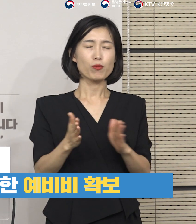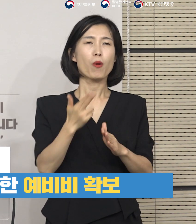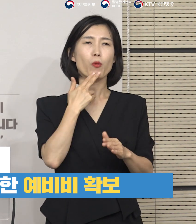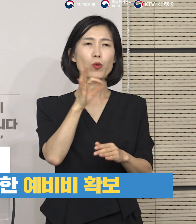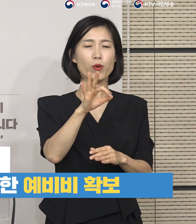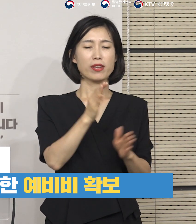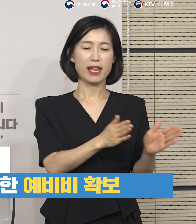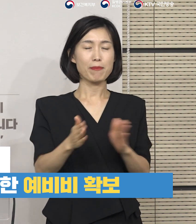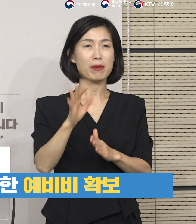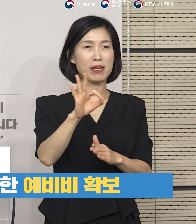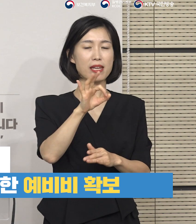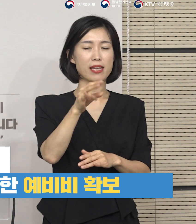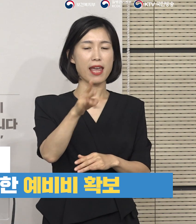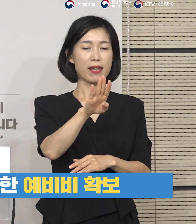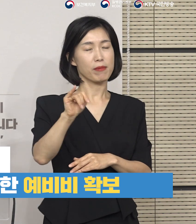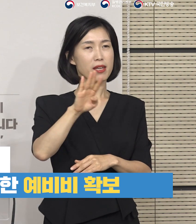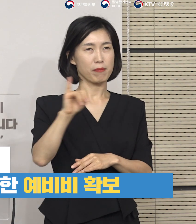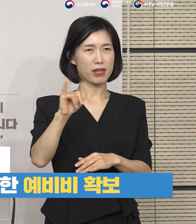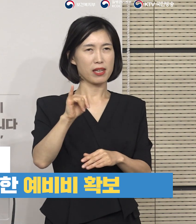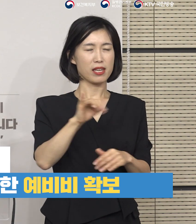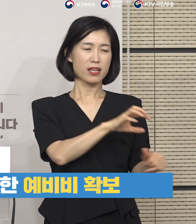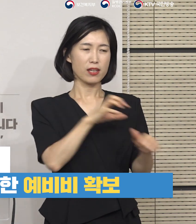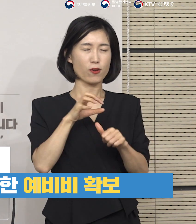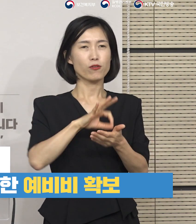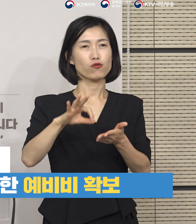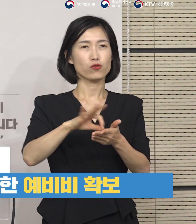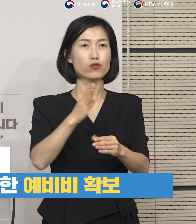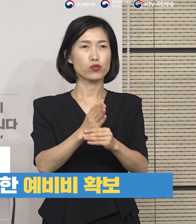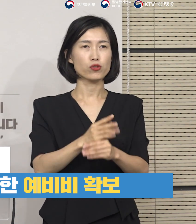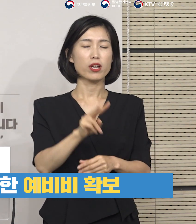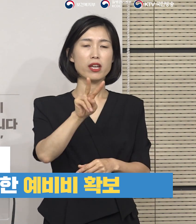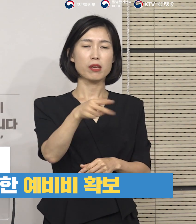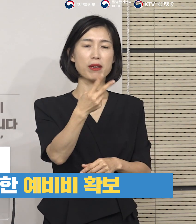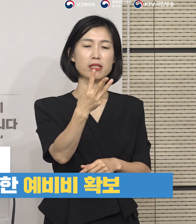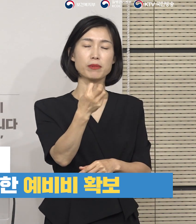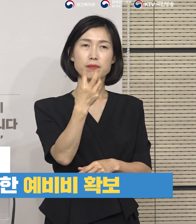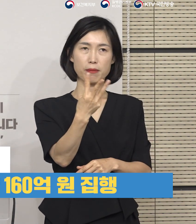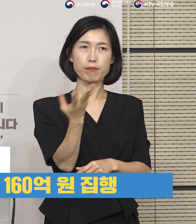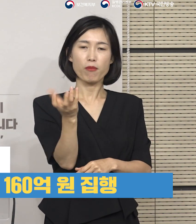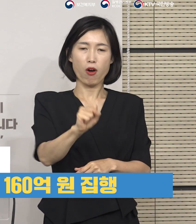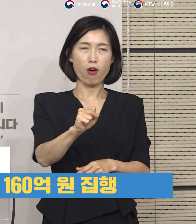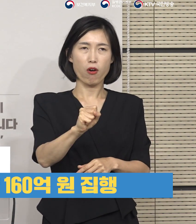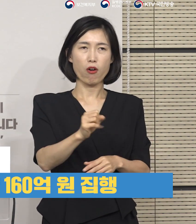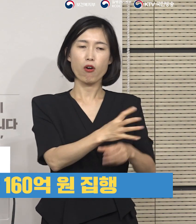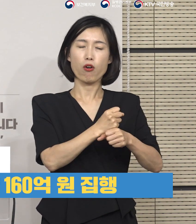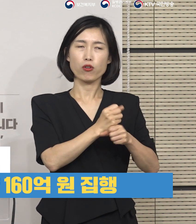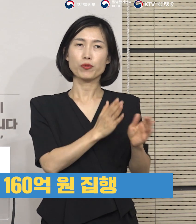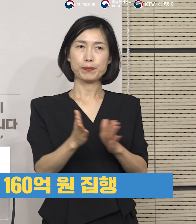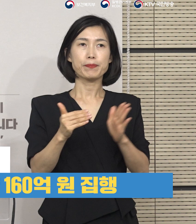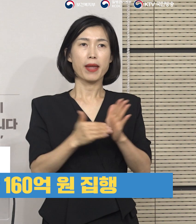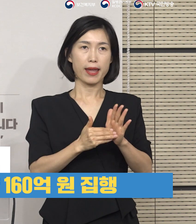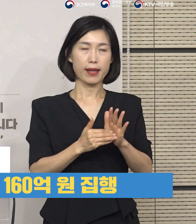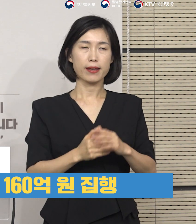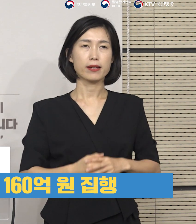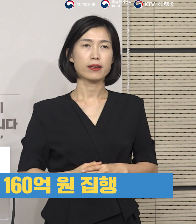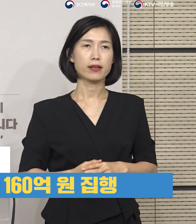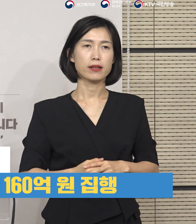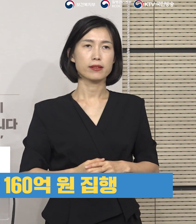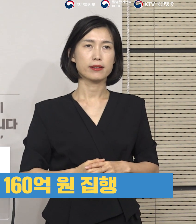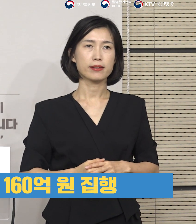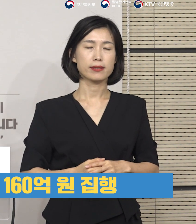예비비를 통해서 올해 예산을 편성을 했습니다. 그 예비비로 233억 원을 저희가 일단 확보를